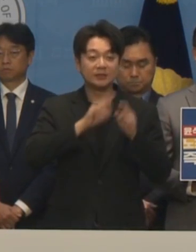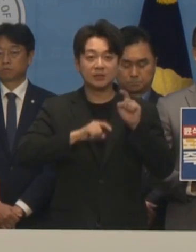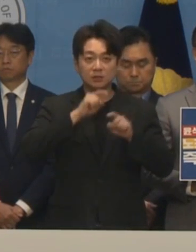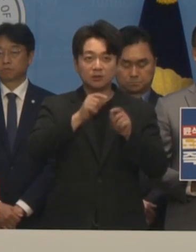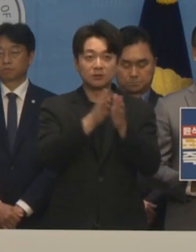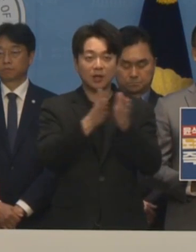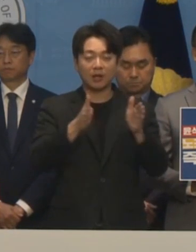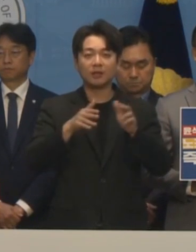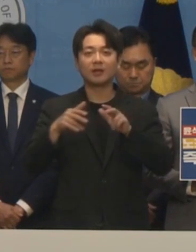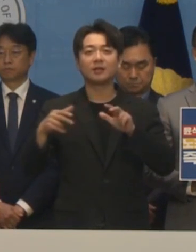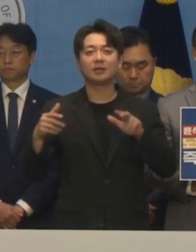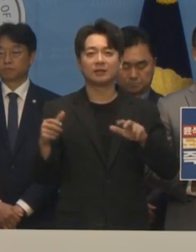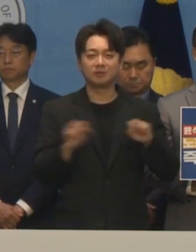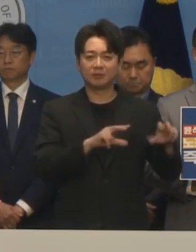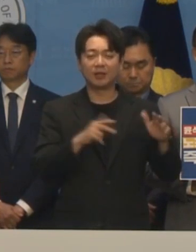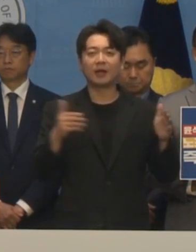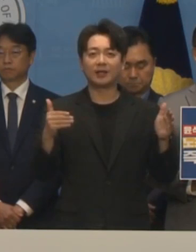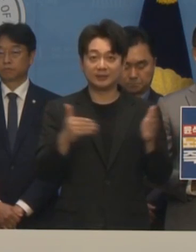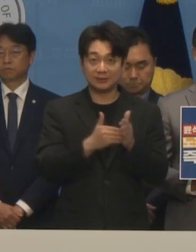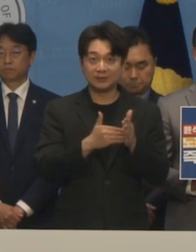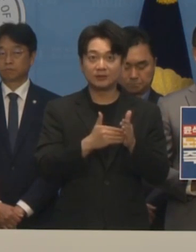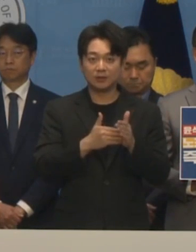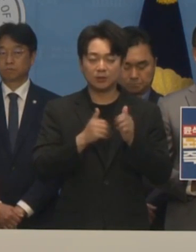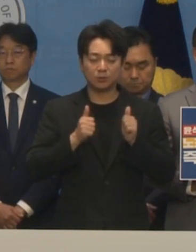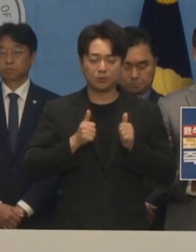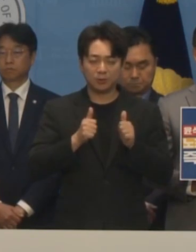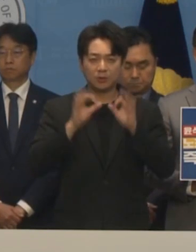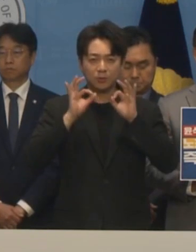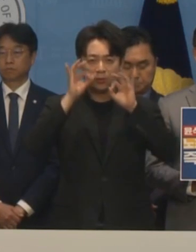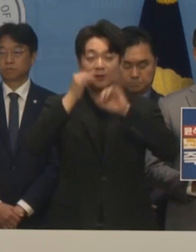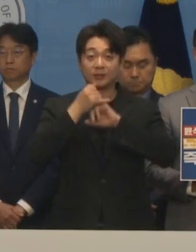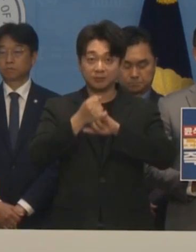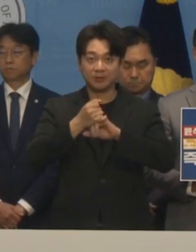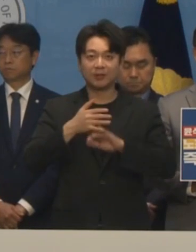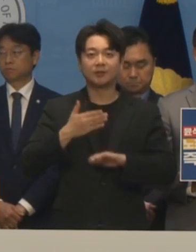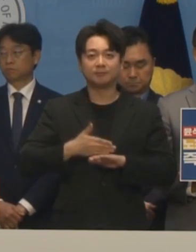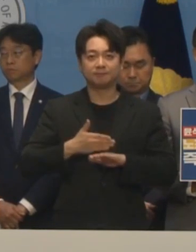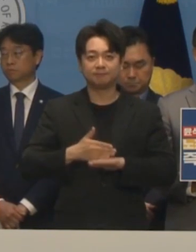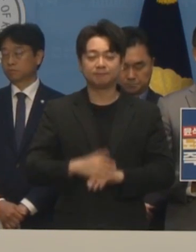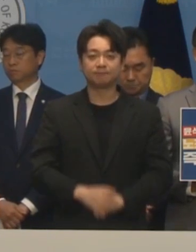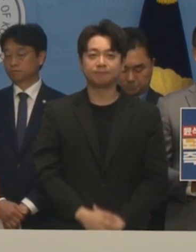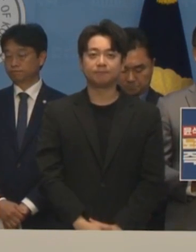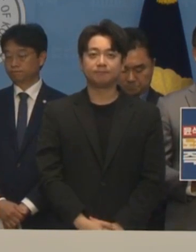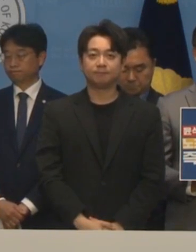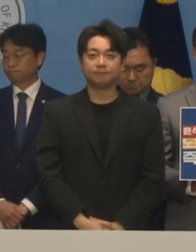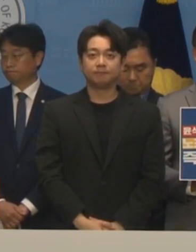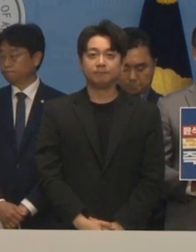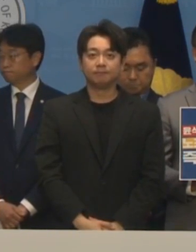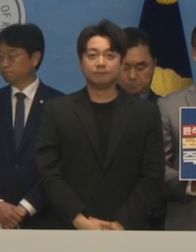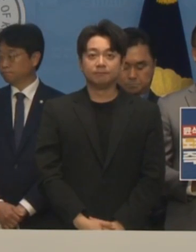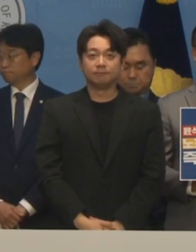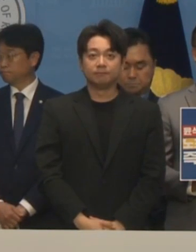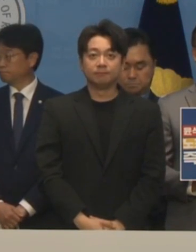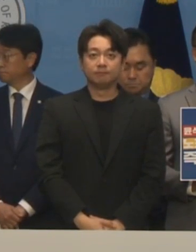모든 순간을 함께 싸워나가겠다는 약속을 드립니다. 감사합니다.